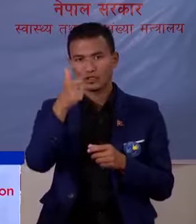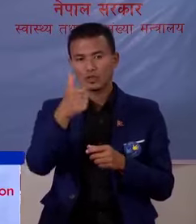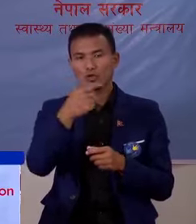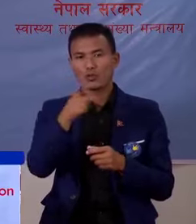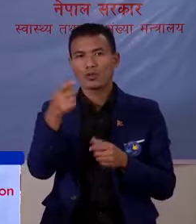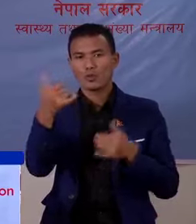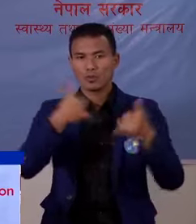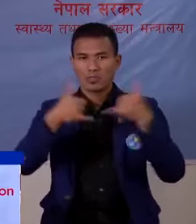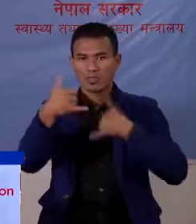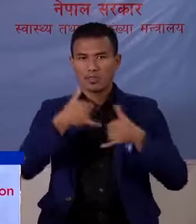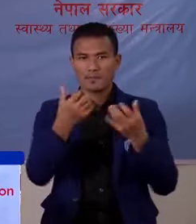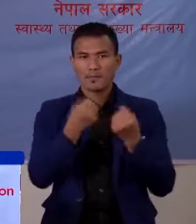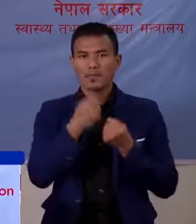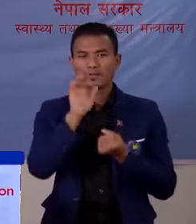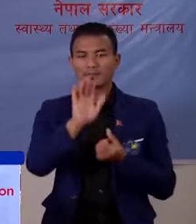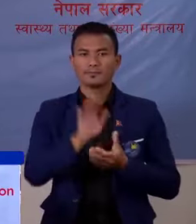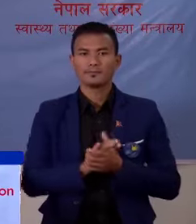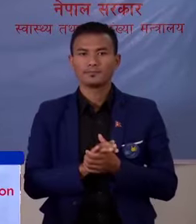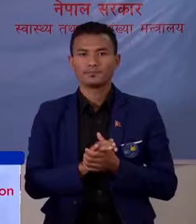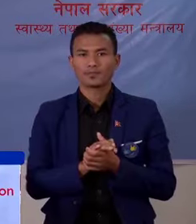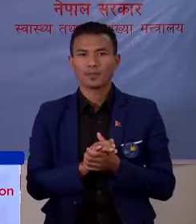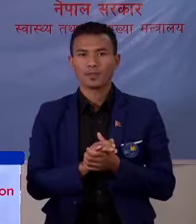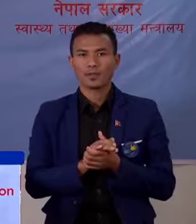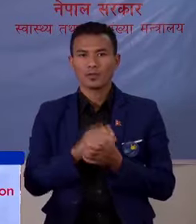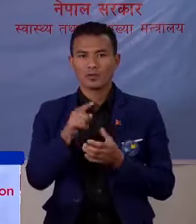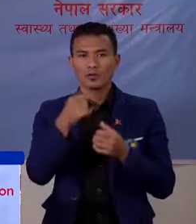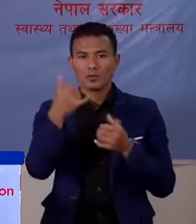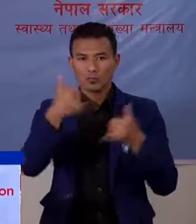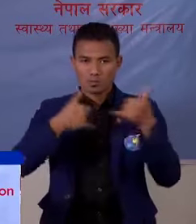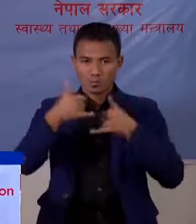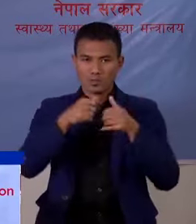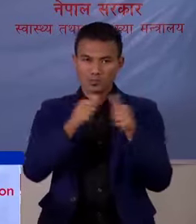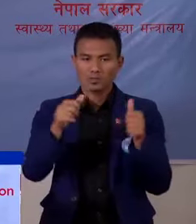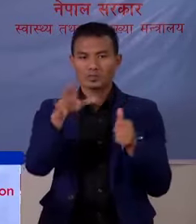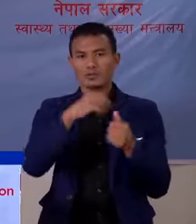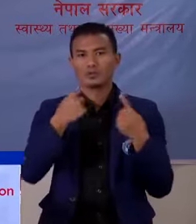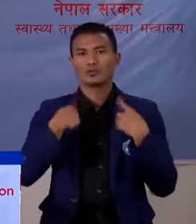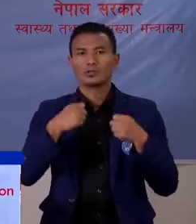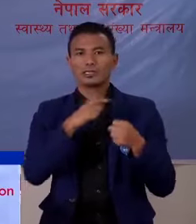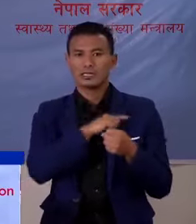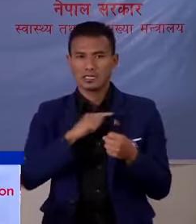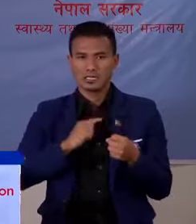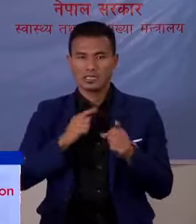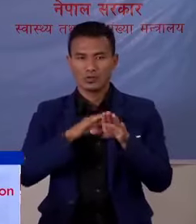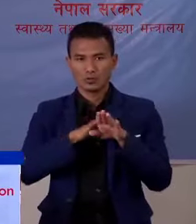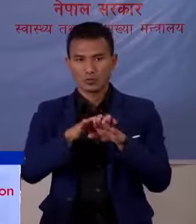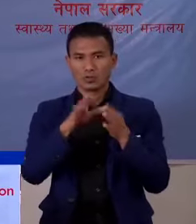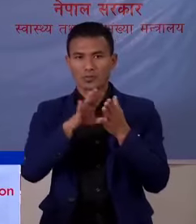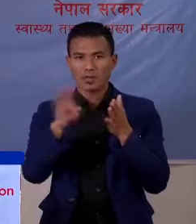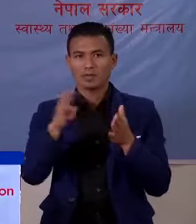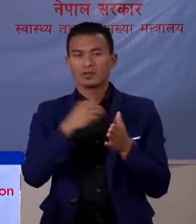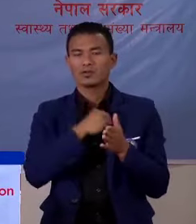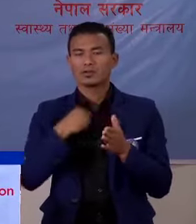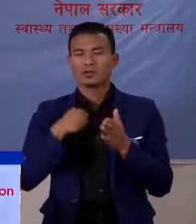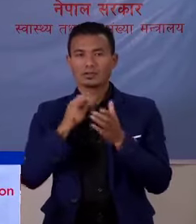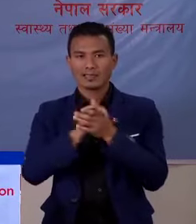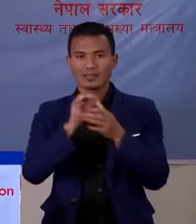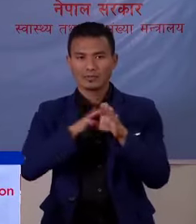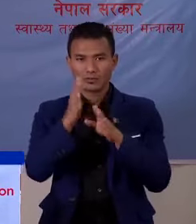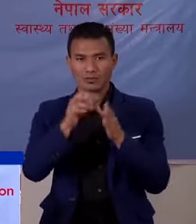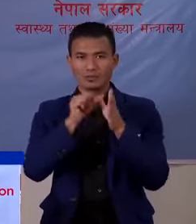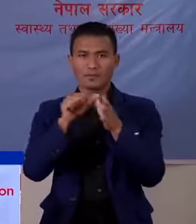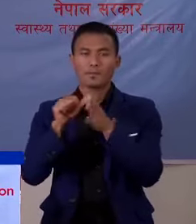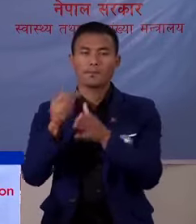1,876 हामीलाई कलहरू प्राप्त भएका छन्, जो कलको हाम्रा स्वास्थ्यकर्मी तथा चिकित्सक साथीहरूले